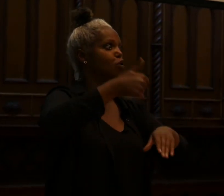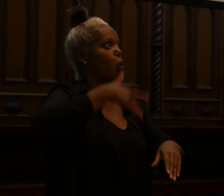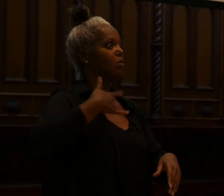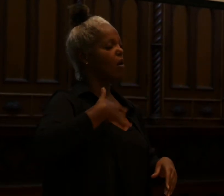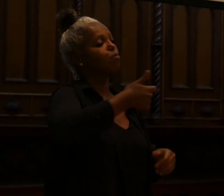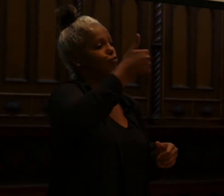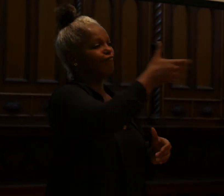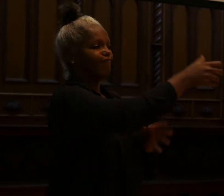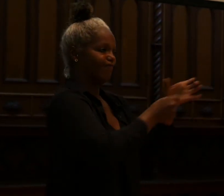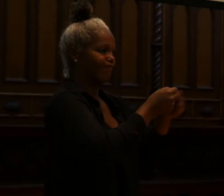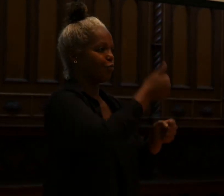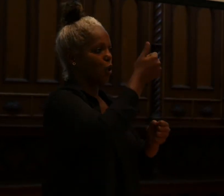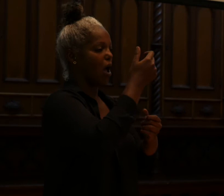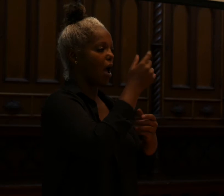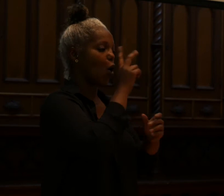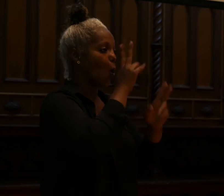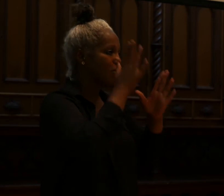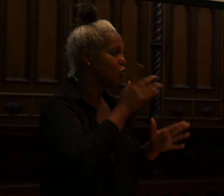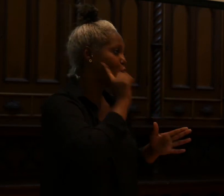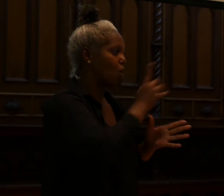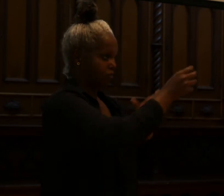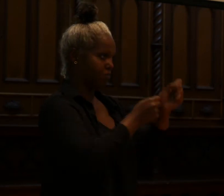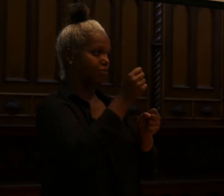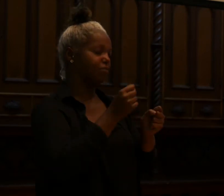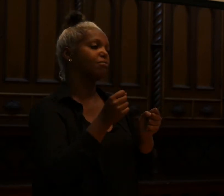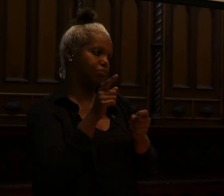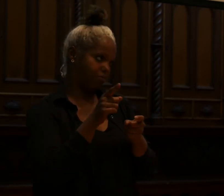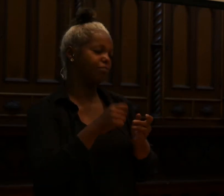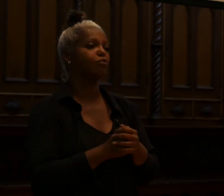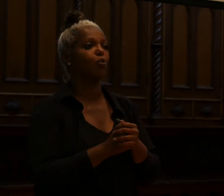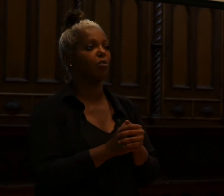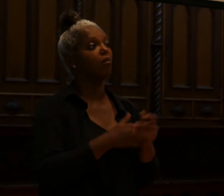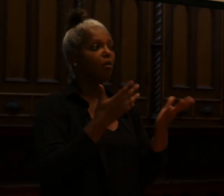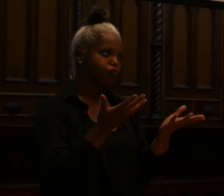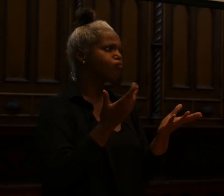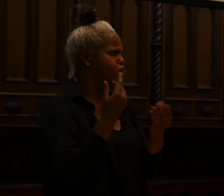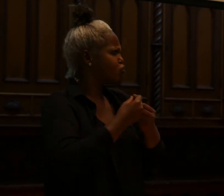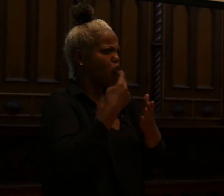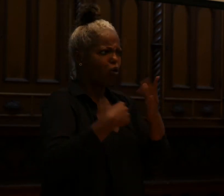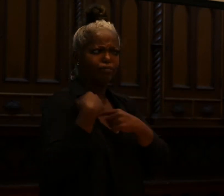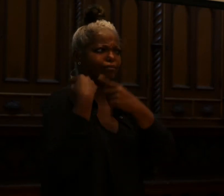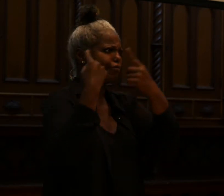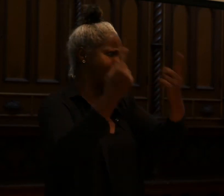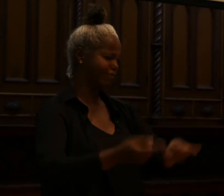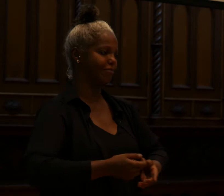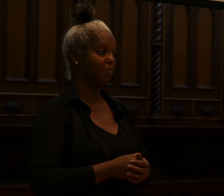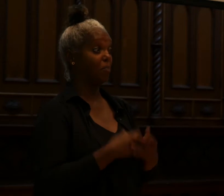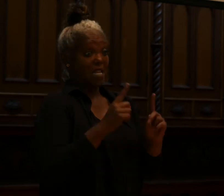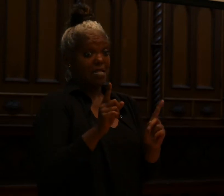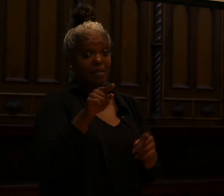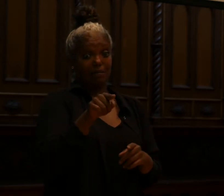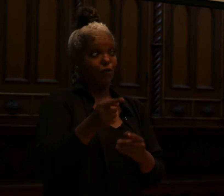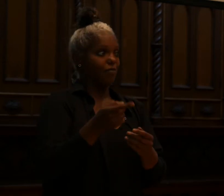Je participe avec différents artistes, tout ça. Et puis, j'engage également des comédiens sourds et des artistes sourds.